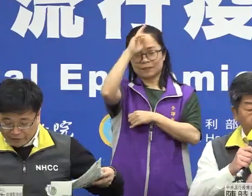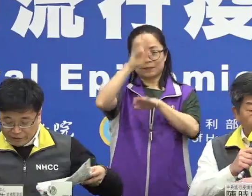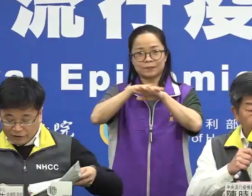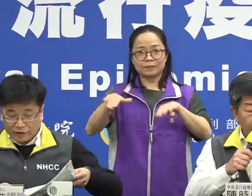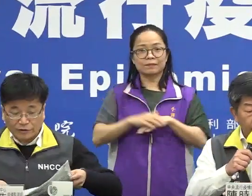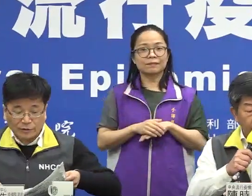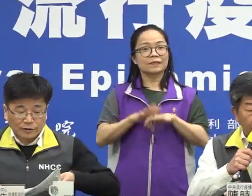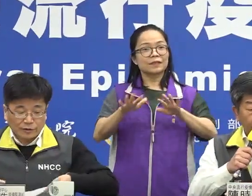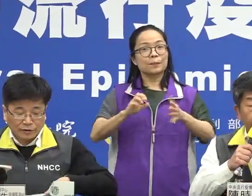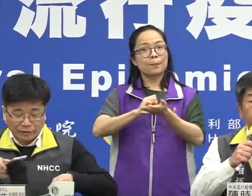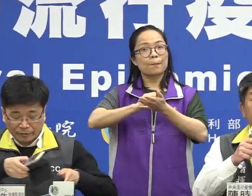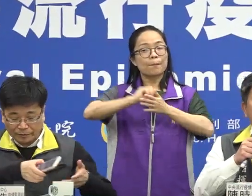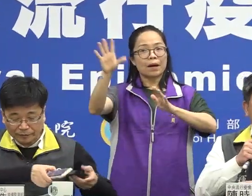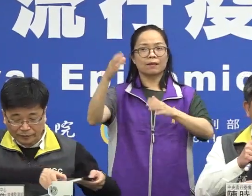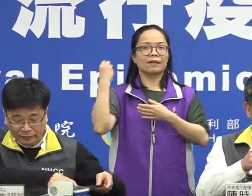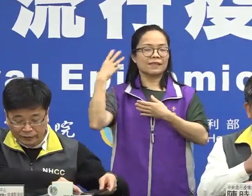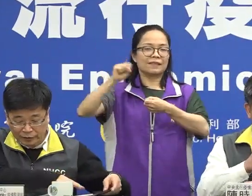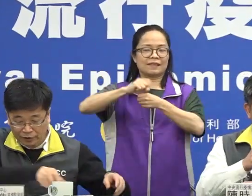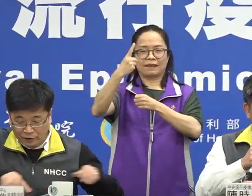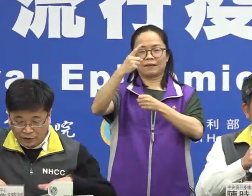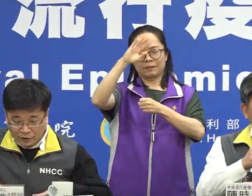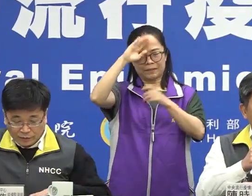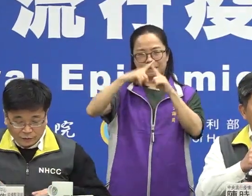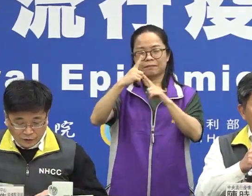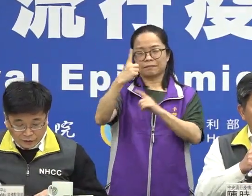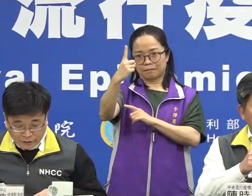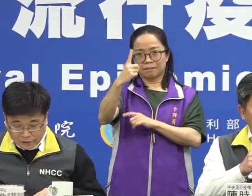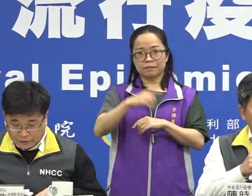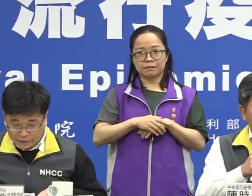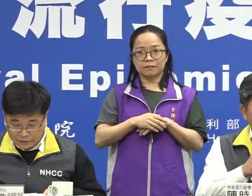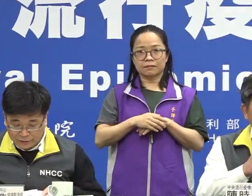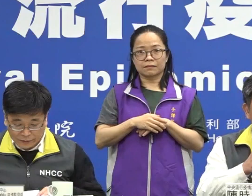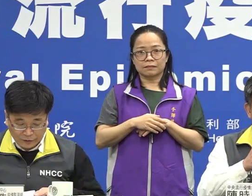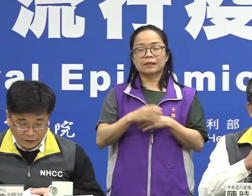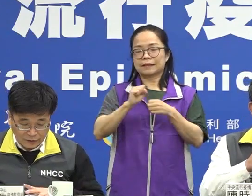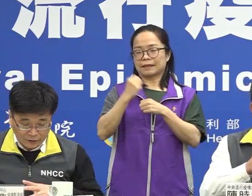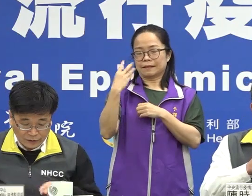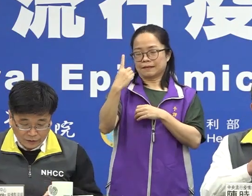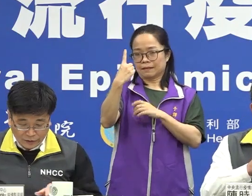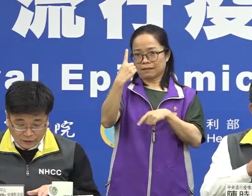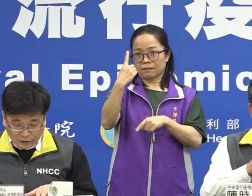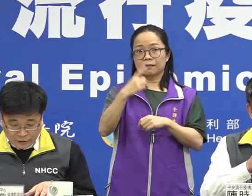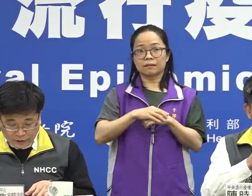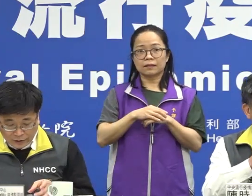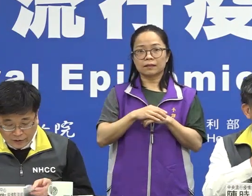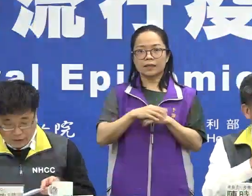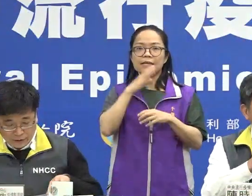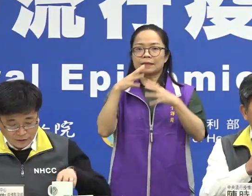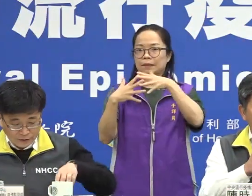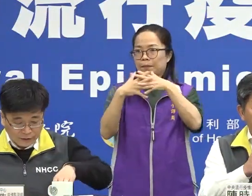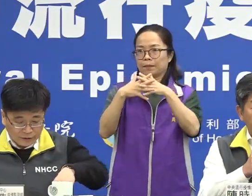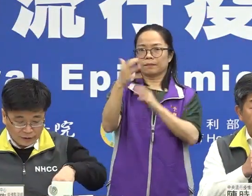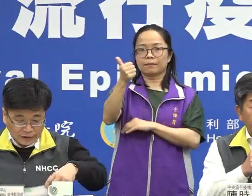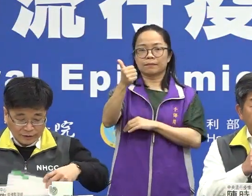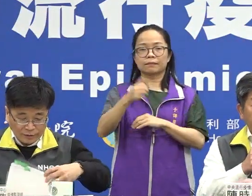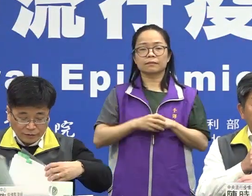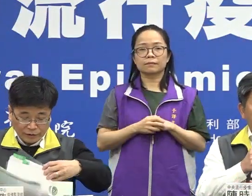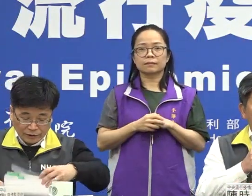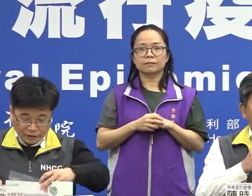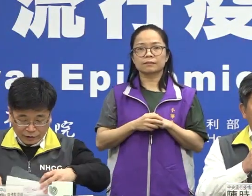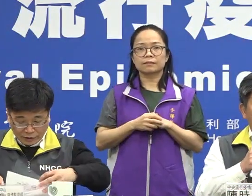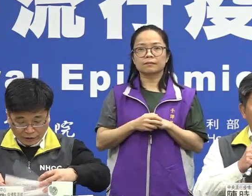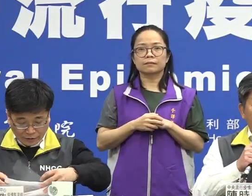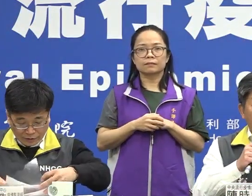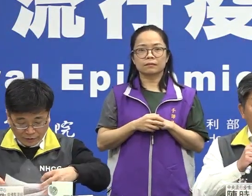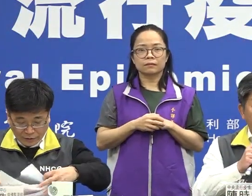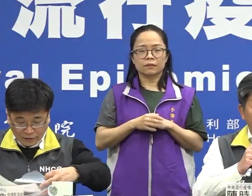那今天我们又要公布一个新增的案例，好，那新增一例哈是美籍的男性，